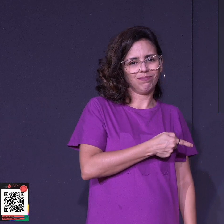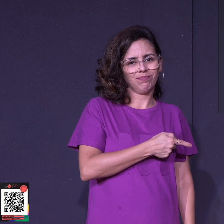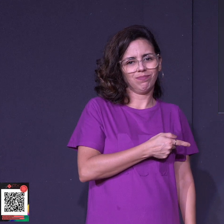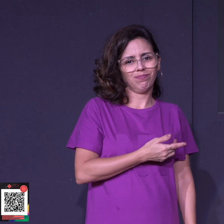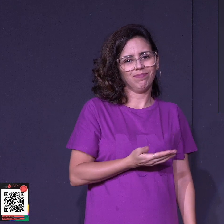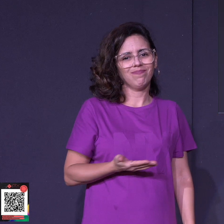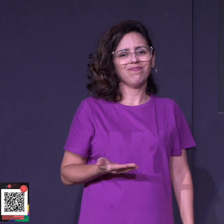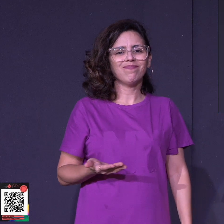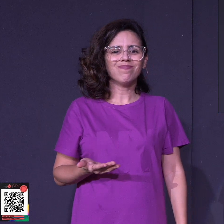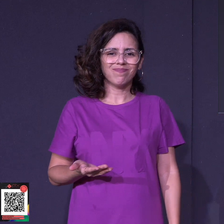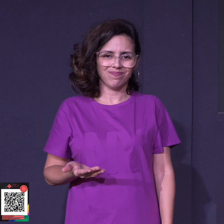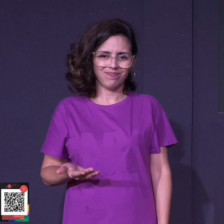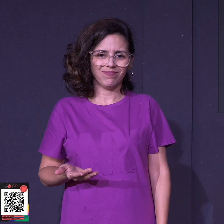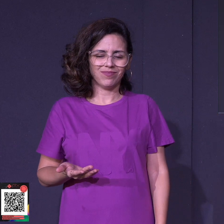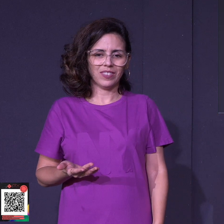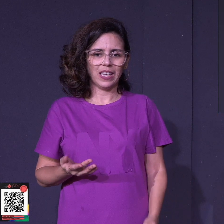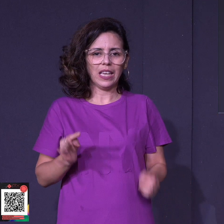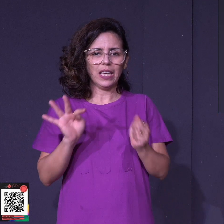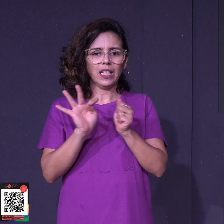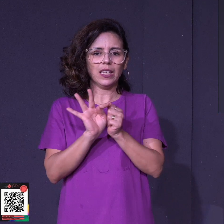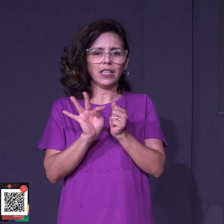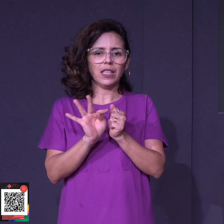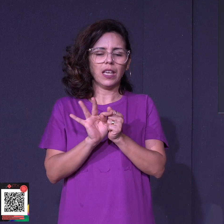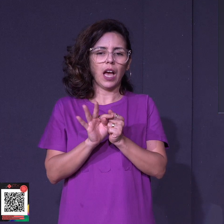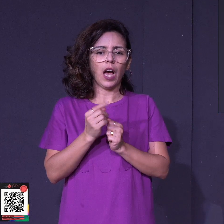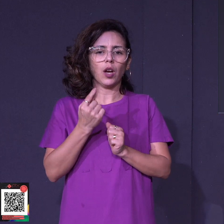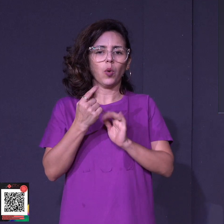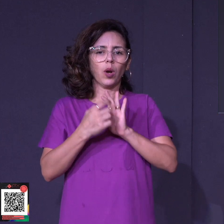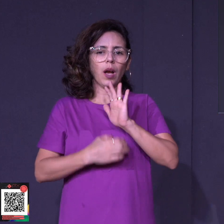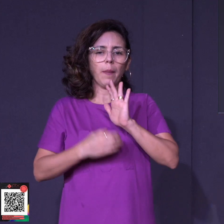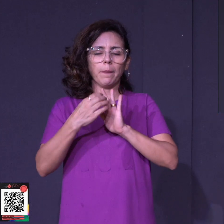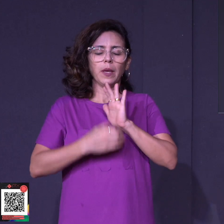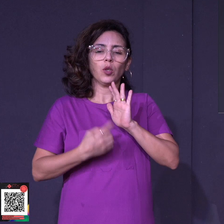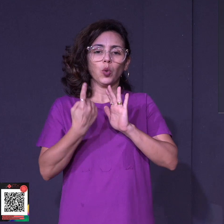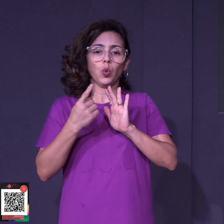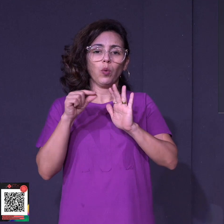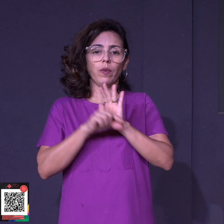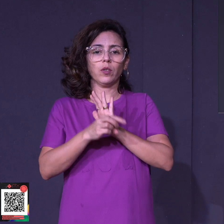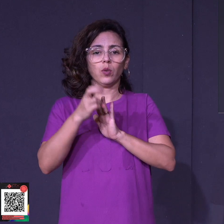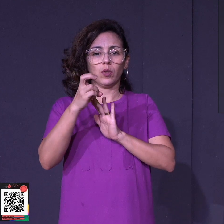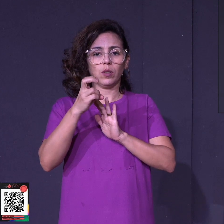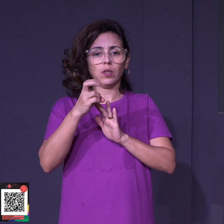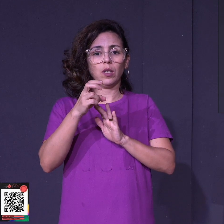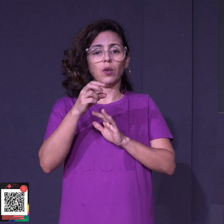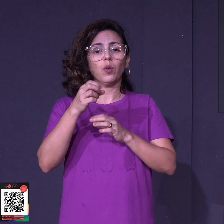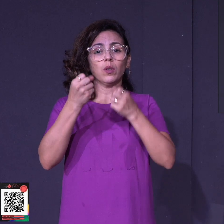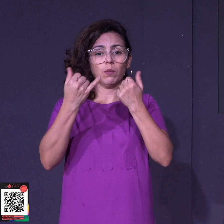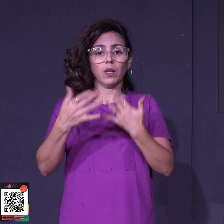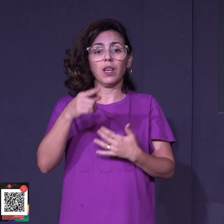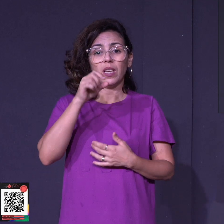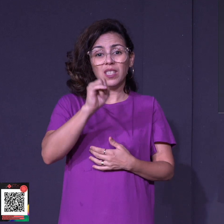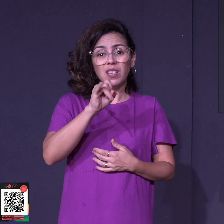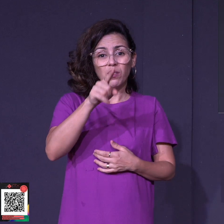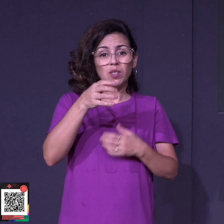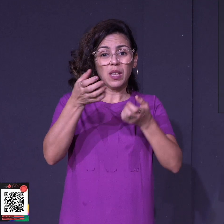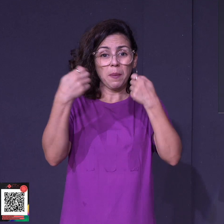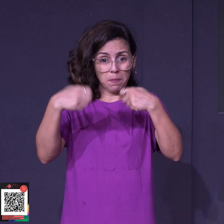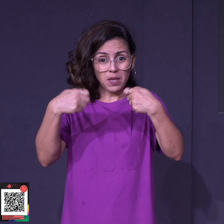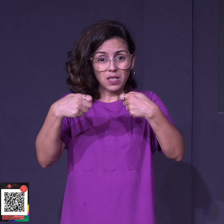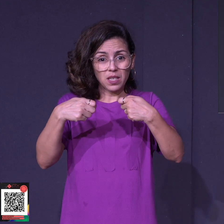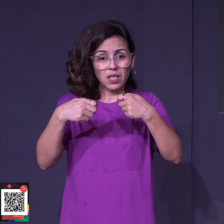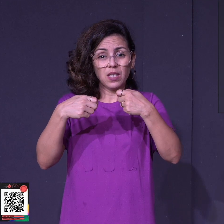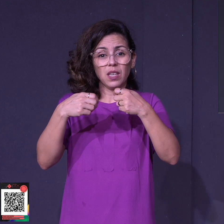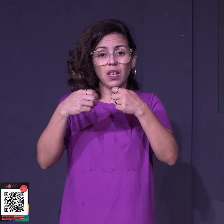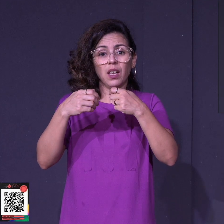Tiago 1,5, quem tem falta de sabedoria, peça a Deus, que a todos dá liberalmente, não lhe passe em rosto. Não tem sabedoria? Clama,